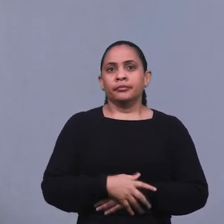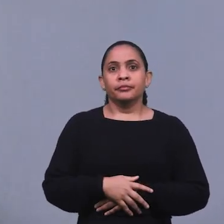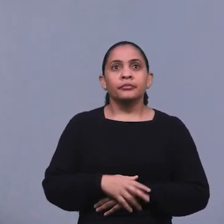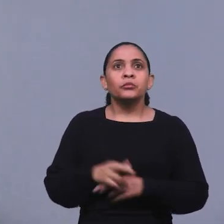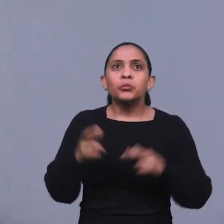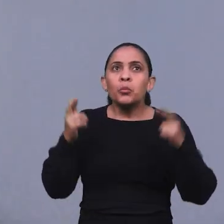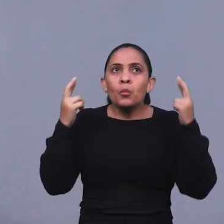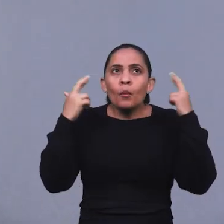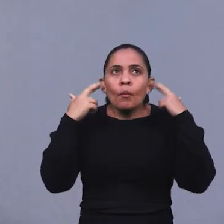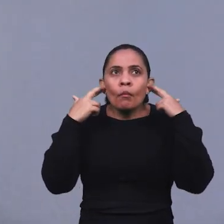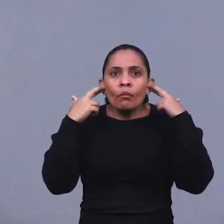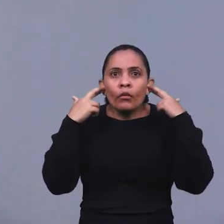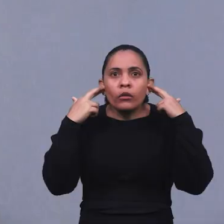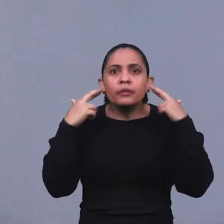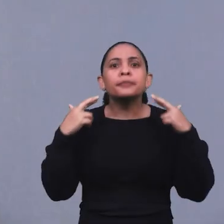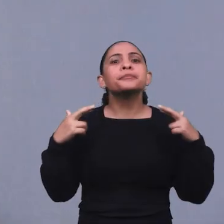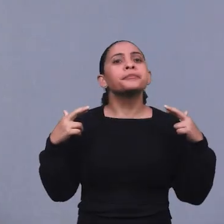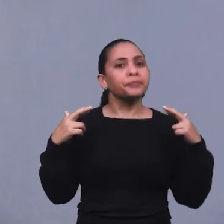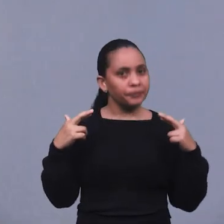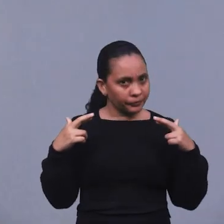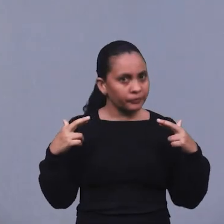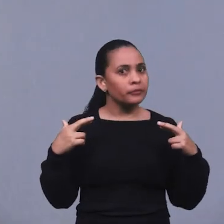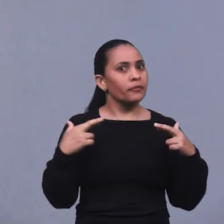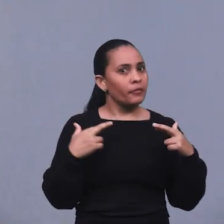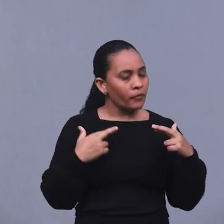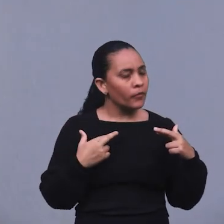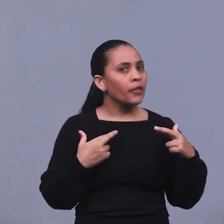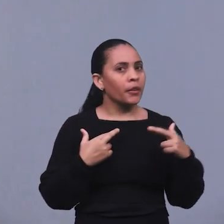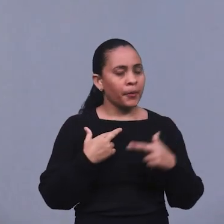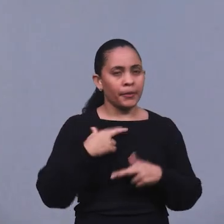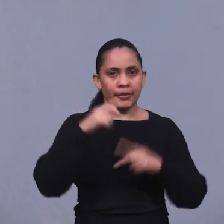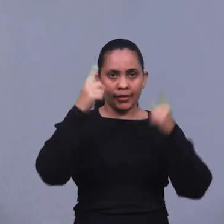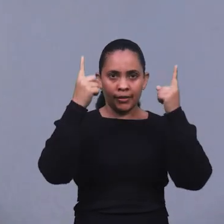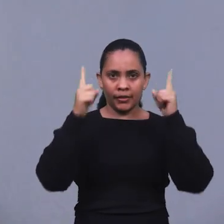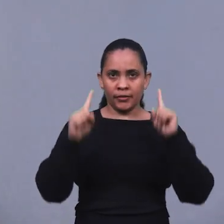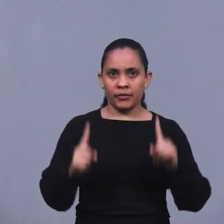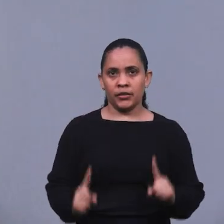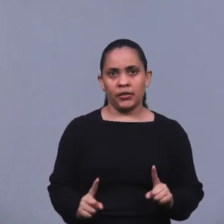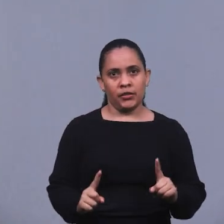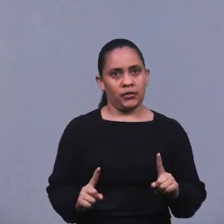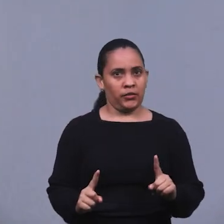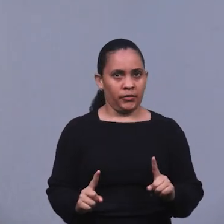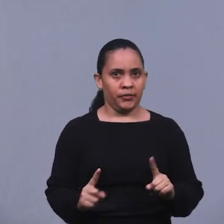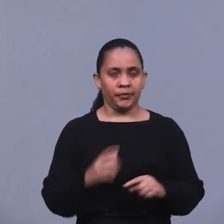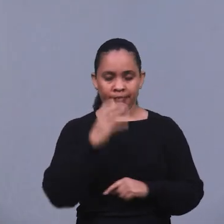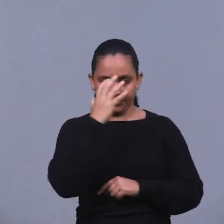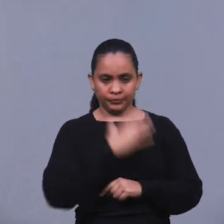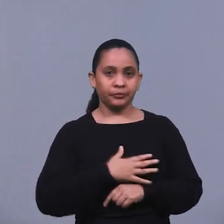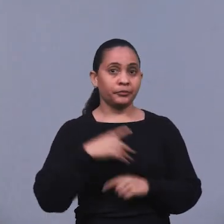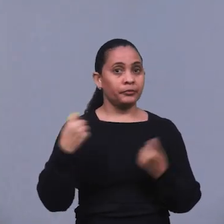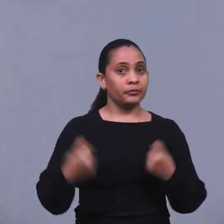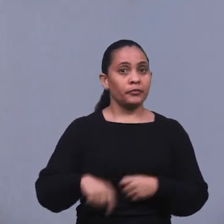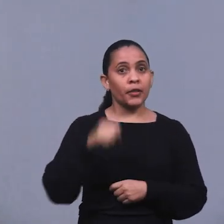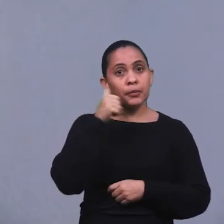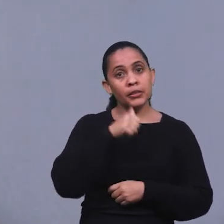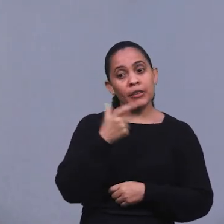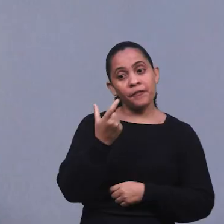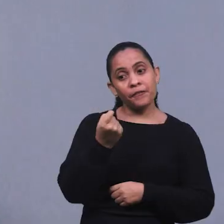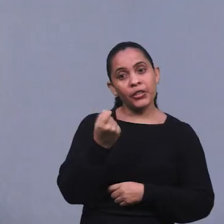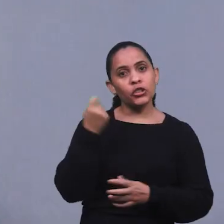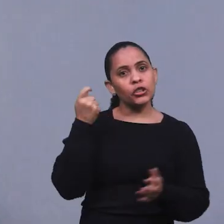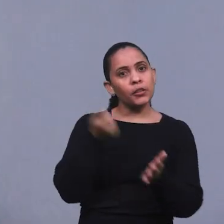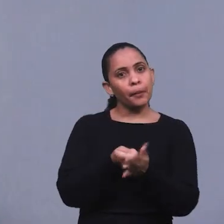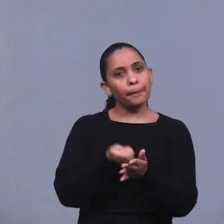não escuta. Então, essa é considerada uma deficiência grave. Certo. Então, nesse caso, a mulher precisa ter 20 anos